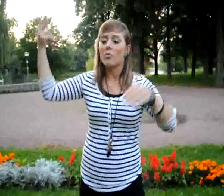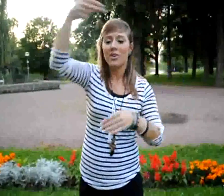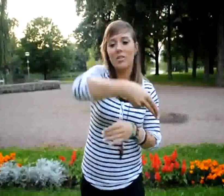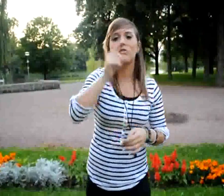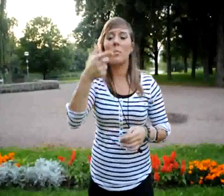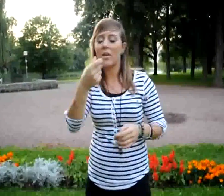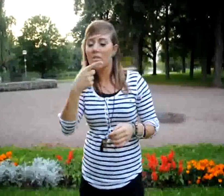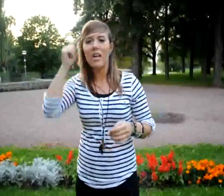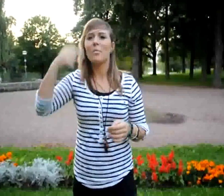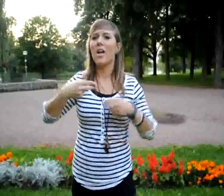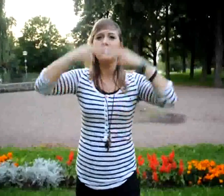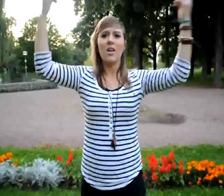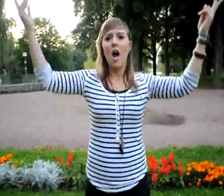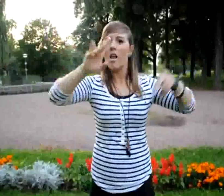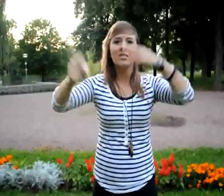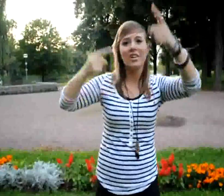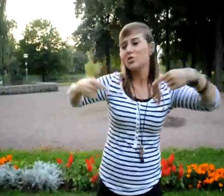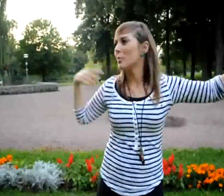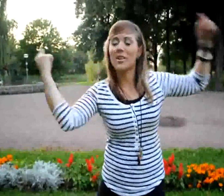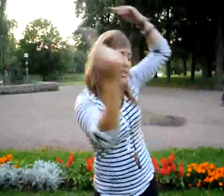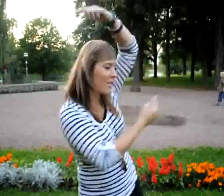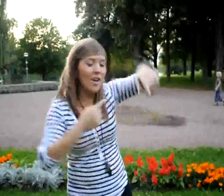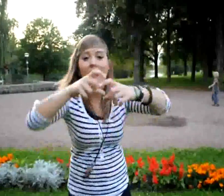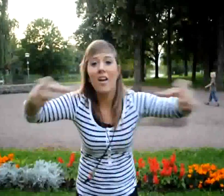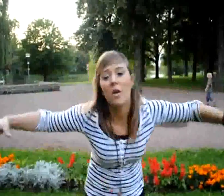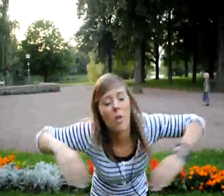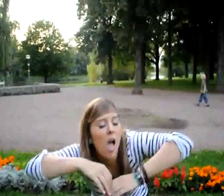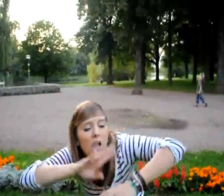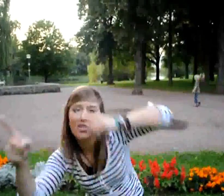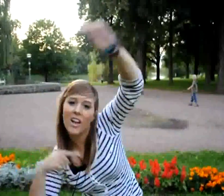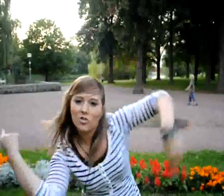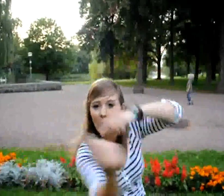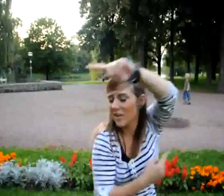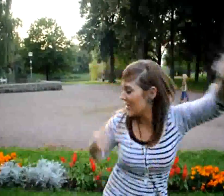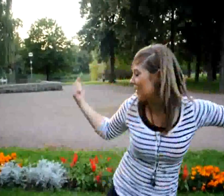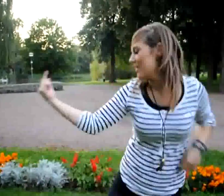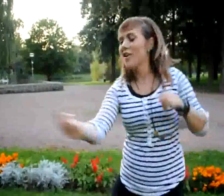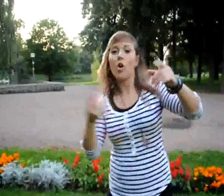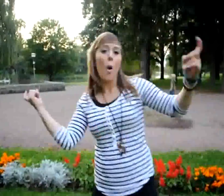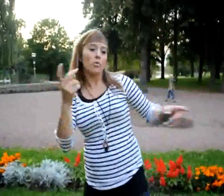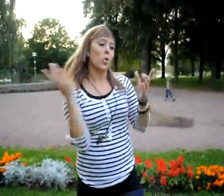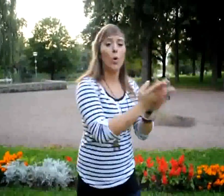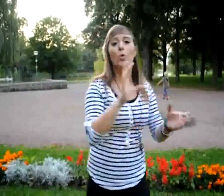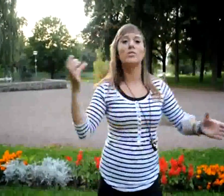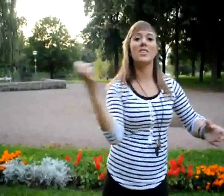springen auf Tabletten. Denk, ich bin ein Star, alles dreht sich um mich. Häng an der Bar, alles dreht sich um mich. Komm zurück und zieh nach